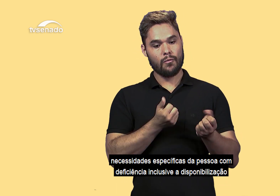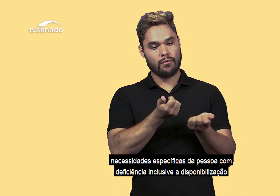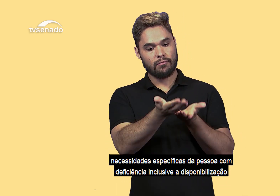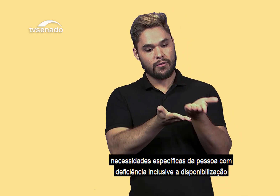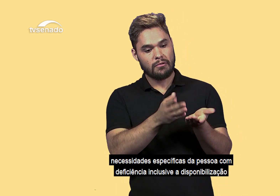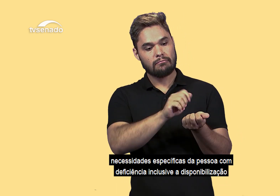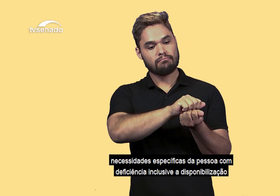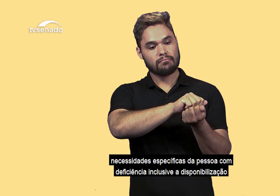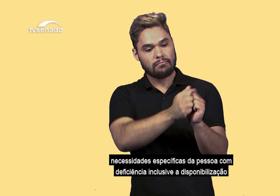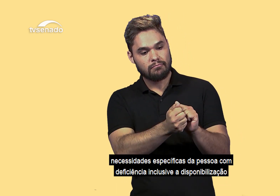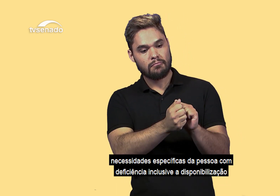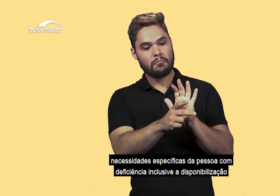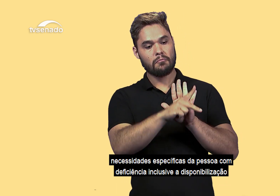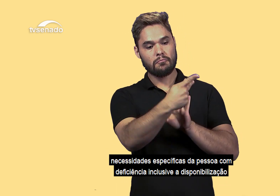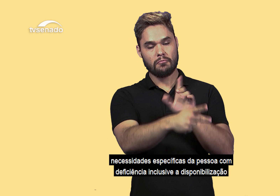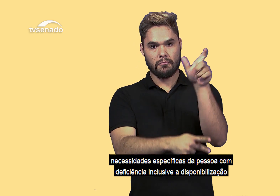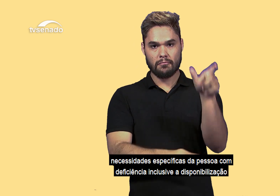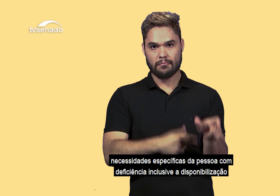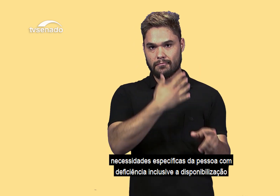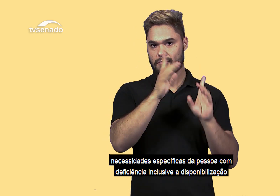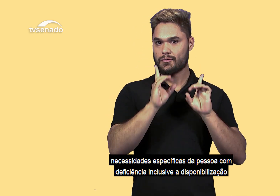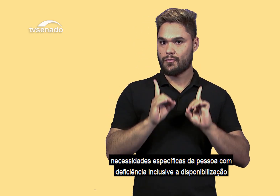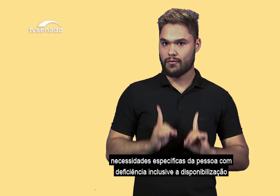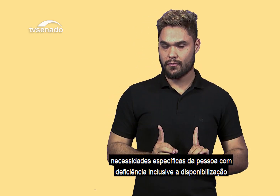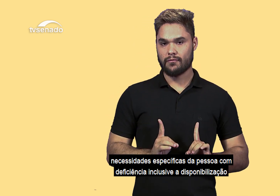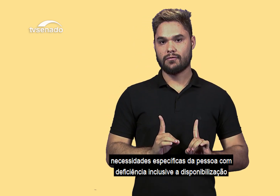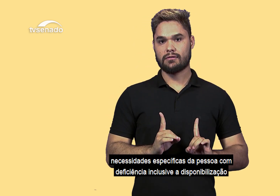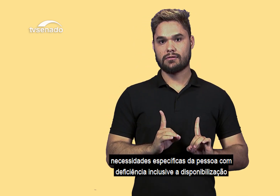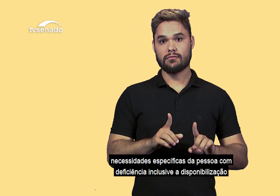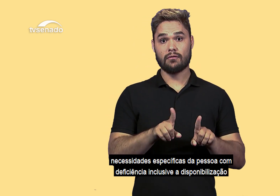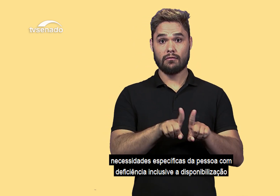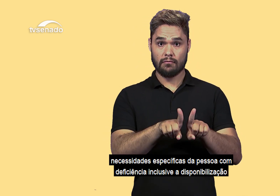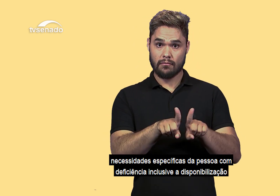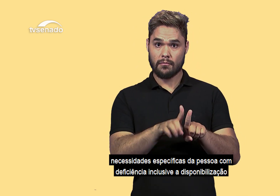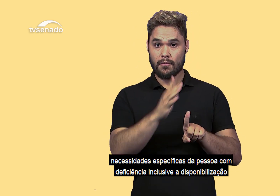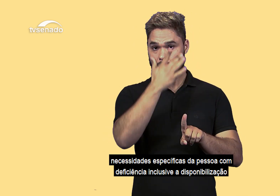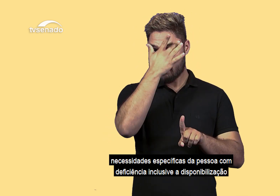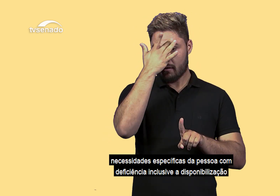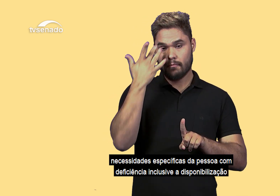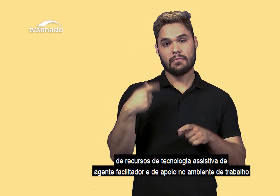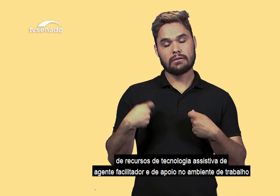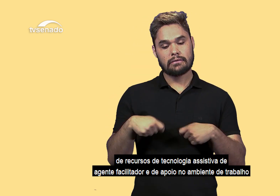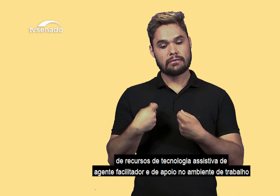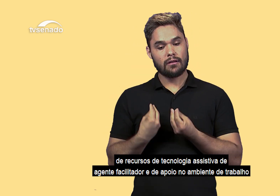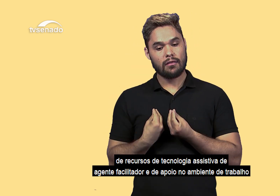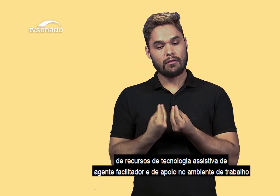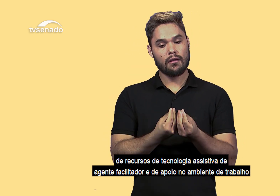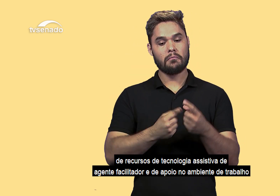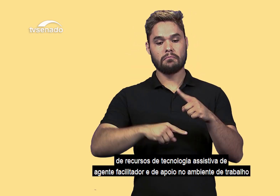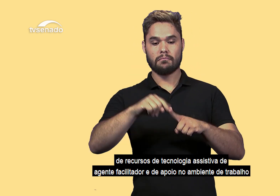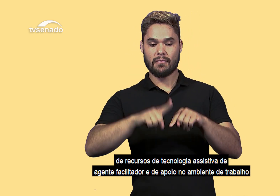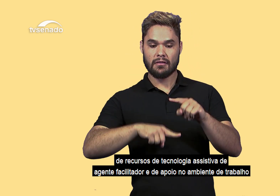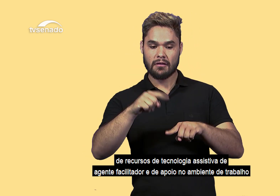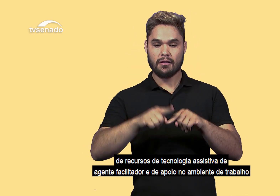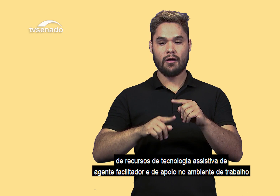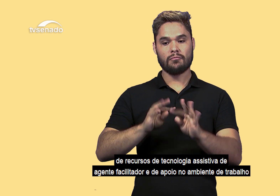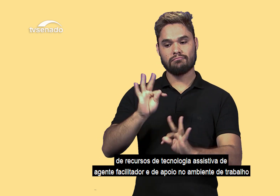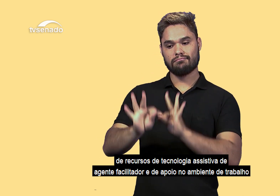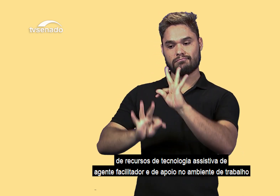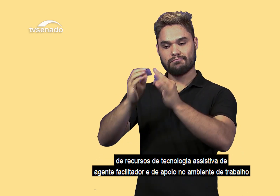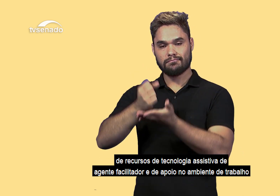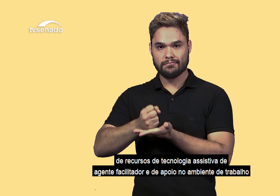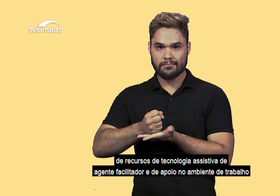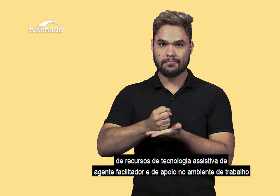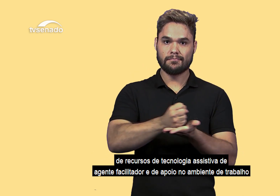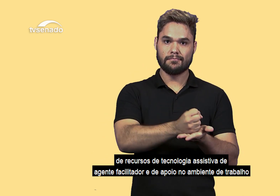necessidades específicas da pessoa com deficiência inclusive a disponibilização de recursos de tecnologia